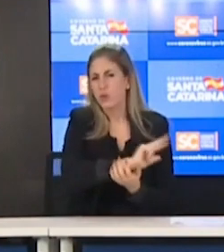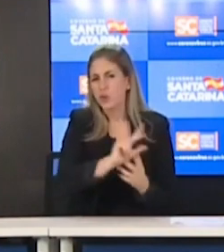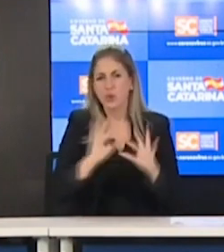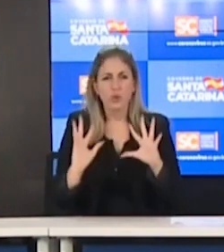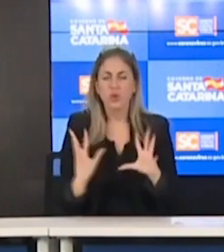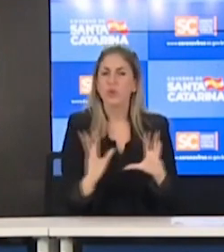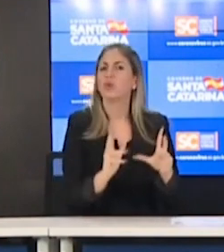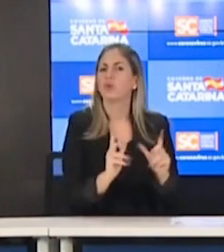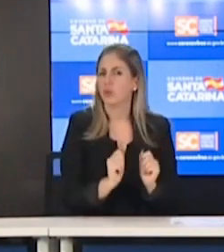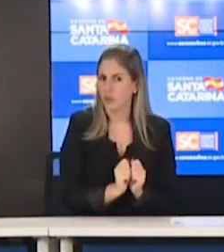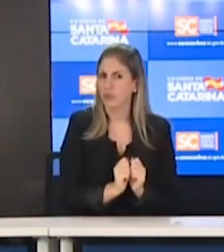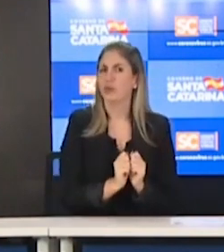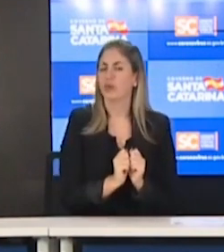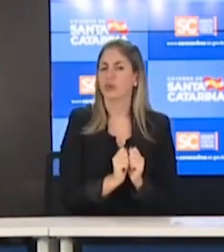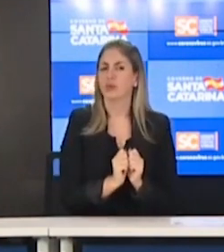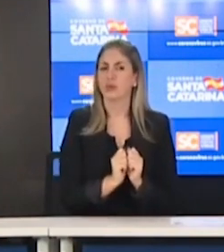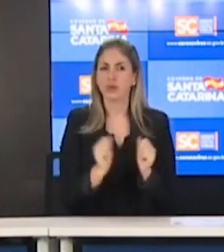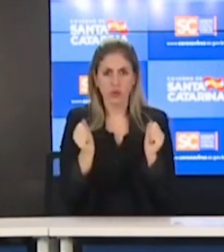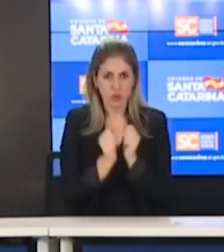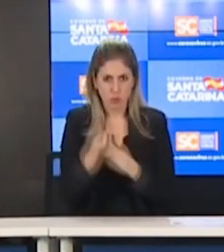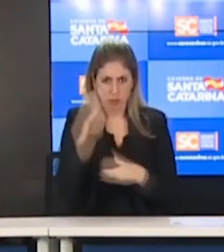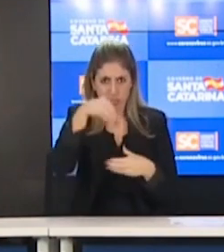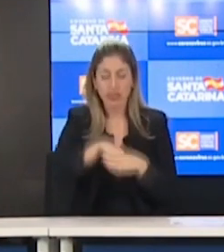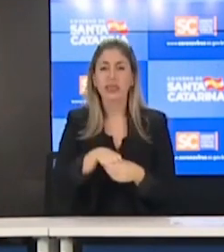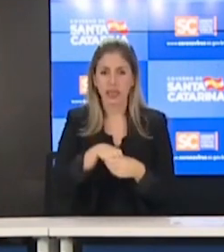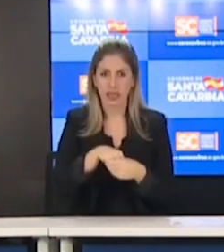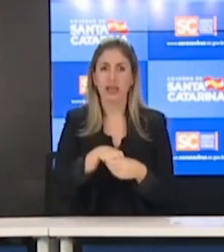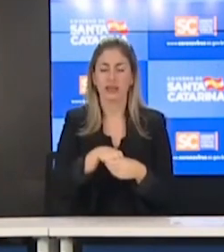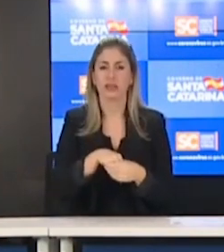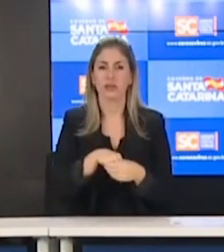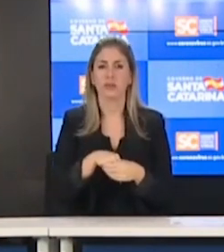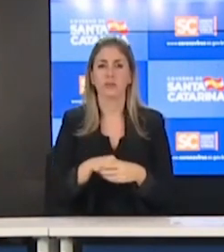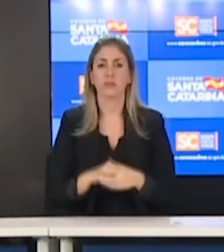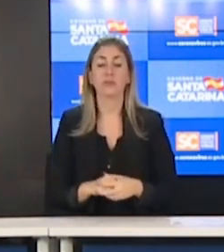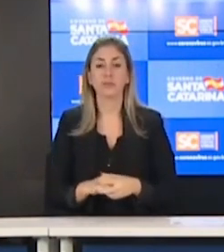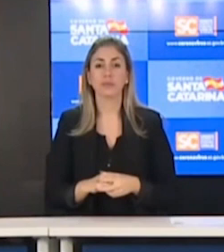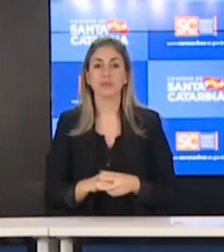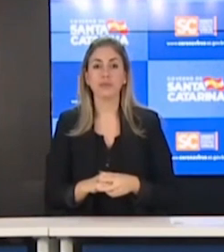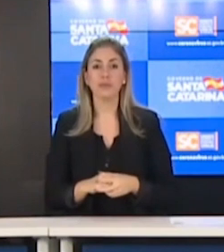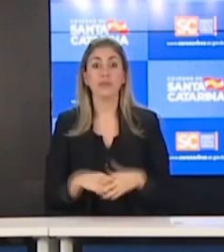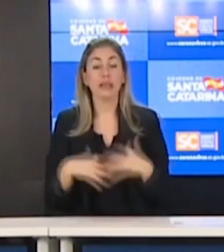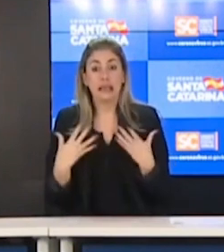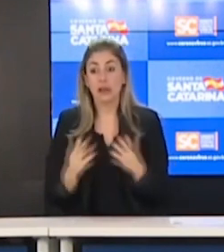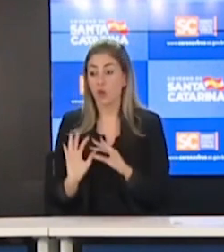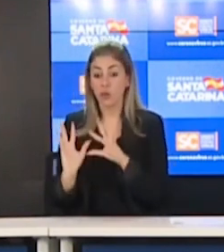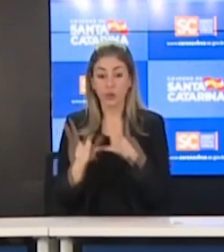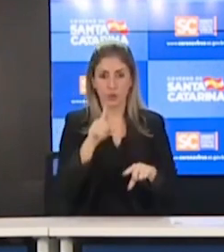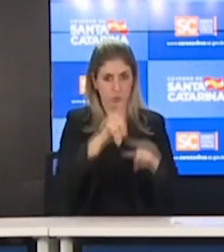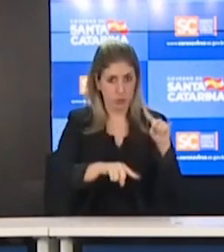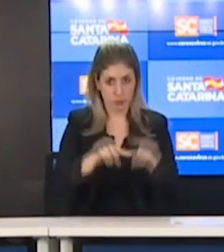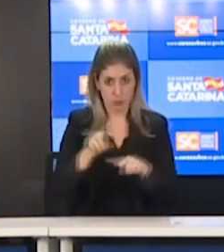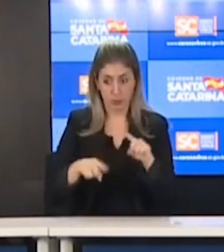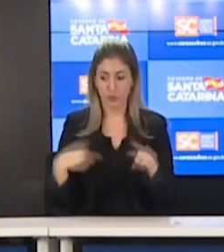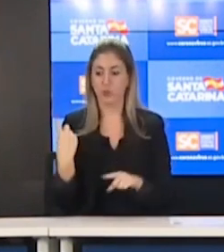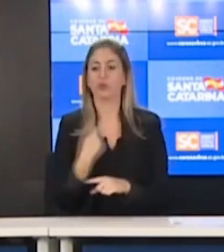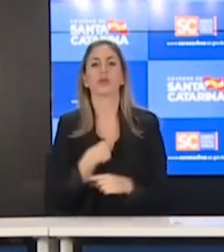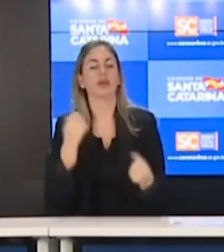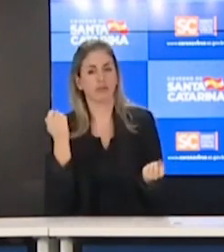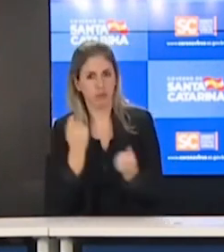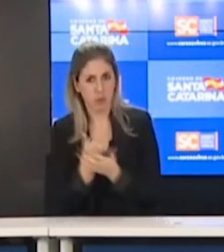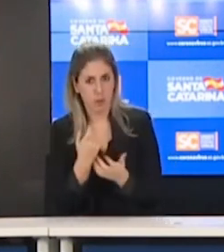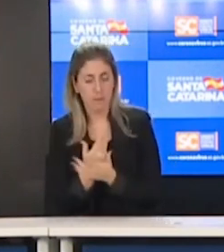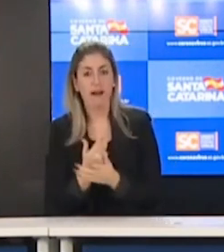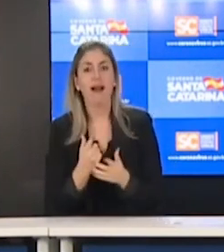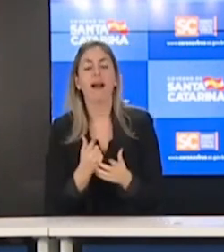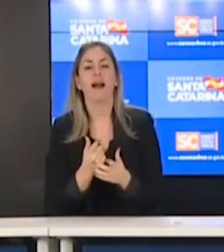adquiridos para a montagem desse hospital de campanha vão fazer parte depois da propriedade do estado. O hospital de campanha é desmontado